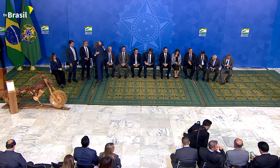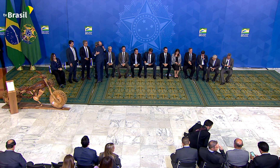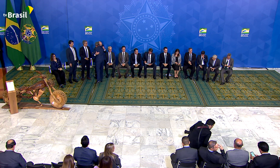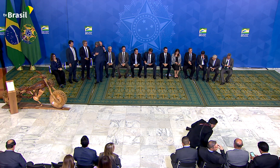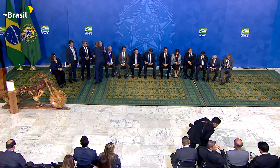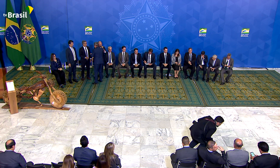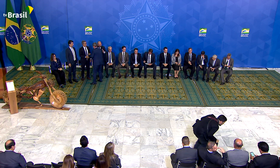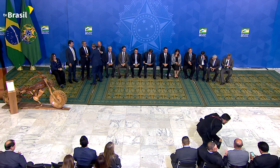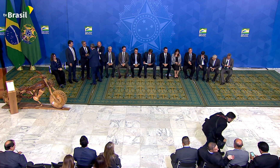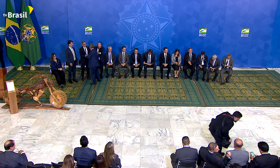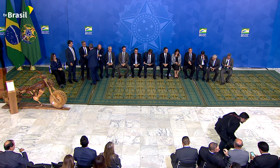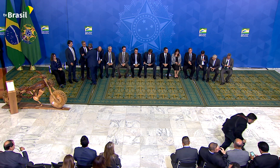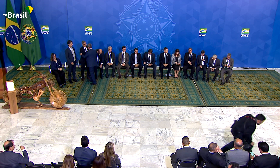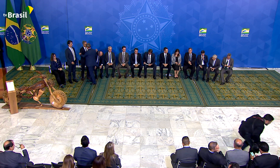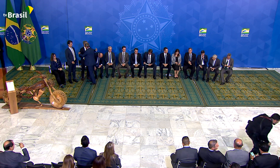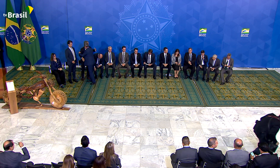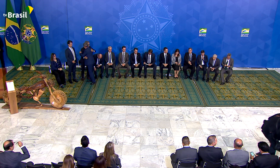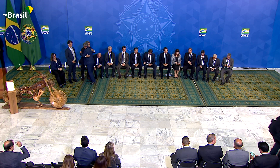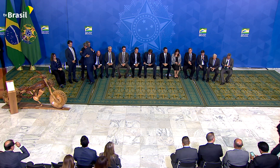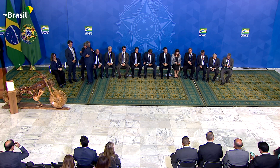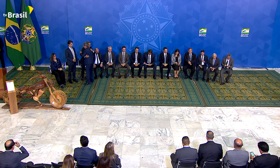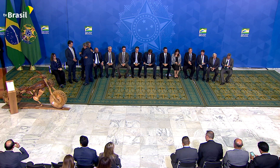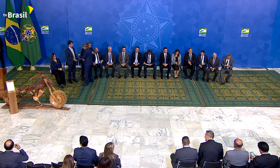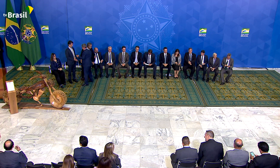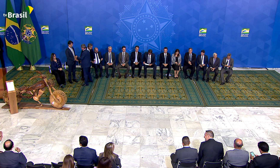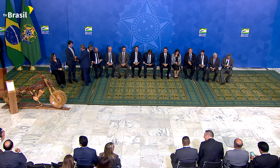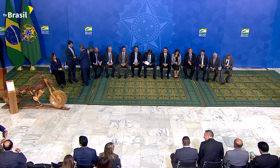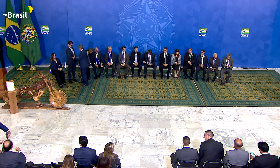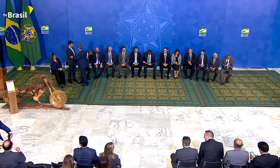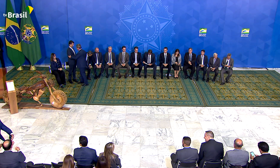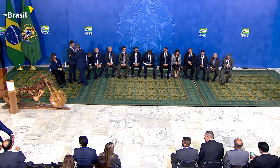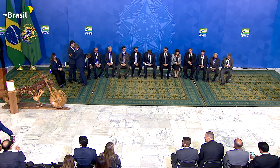ouviremos agora o de voltar do Joílson